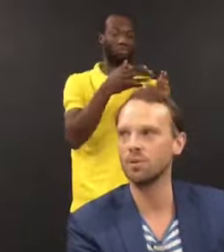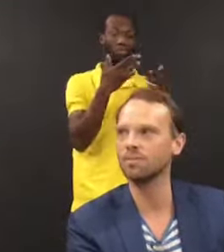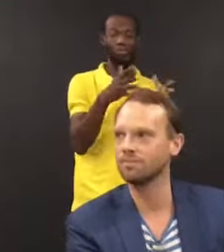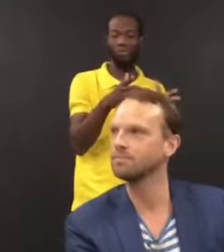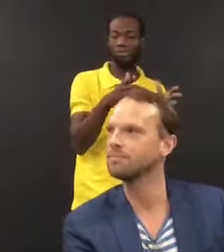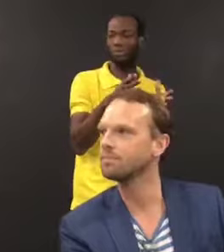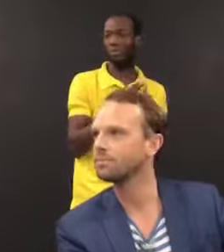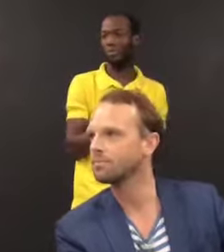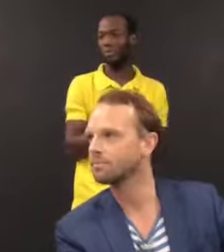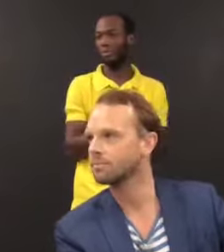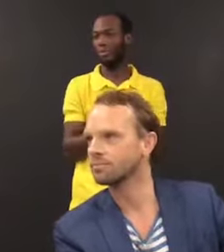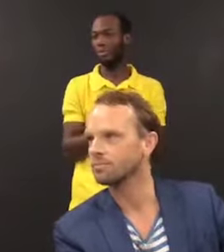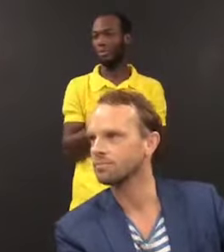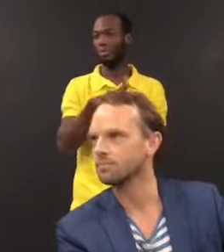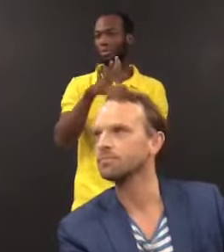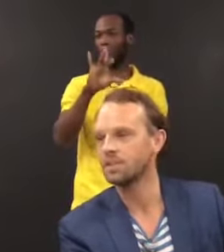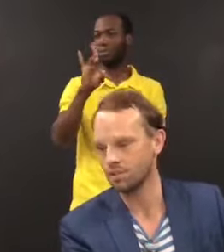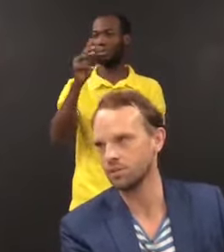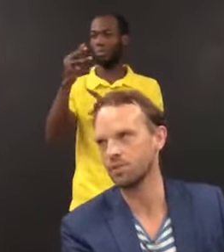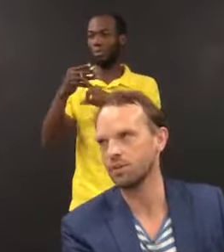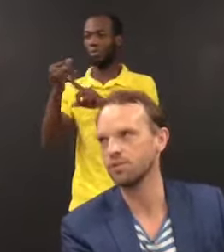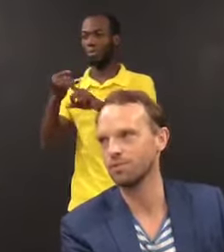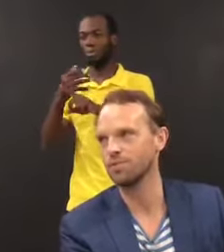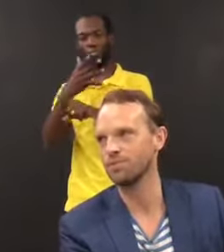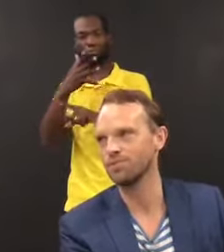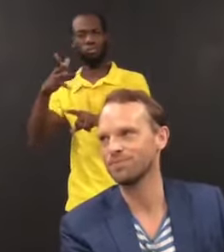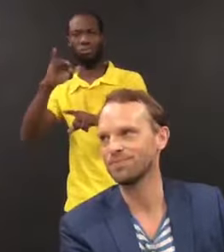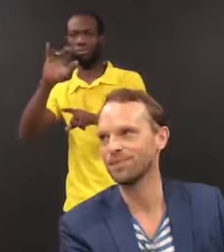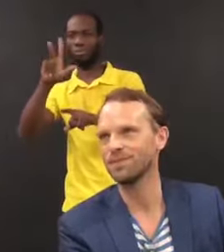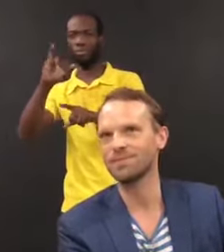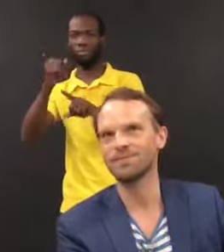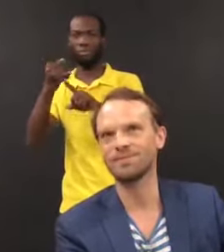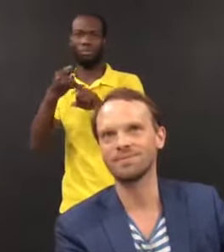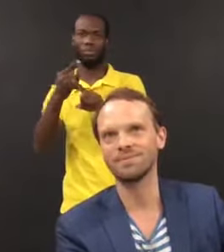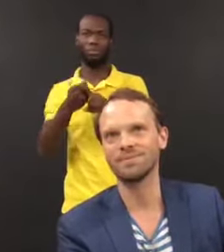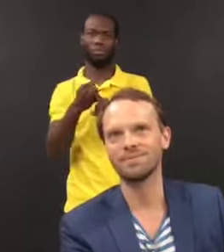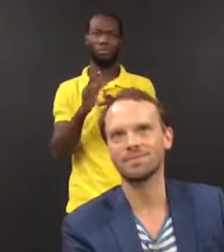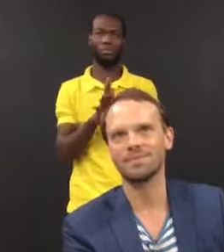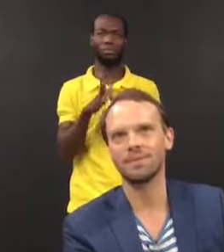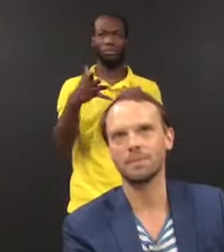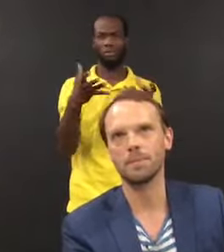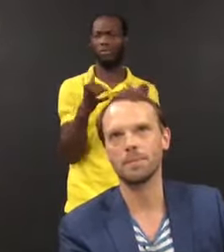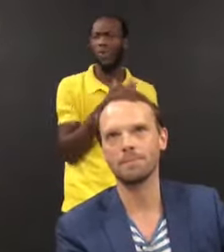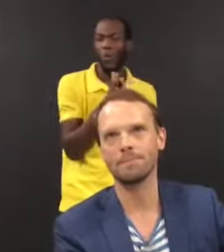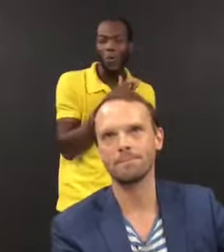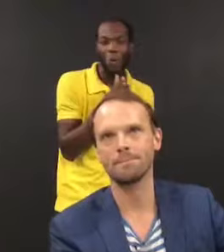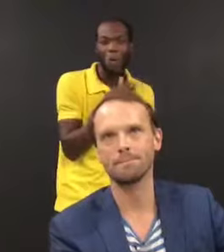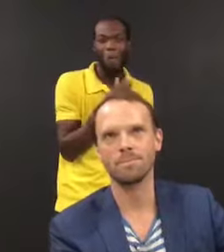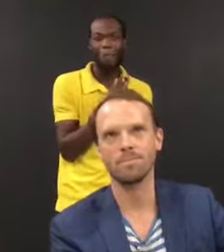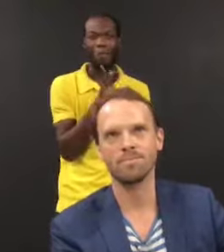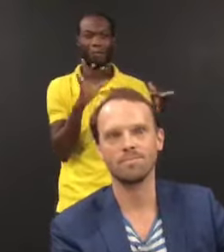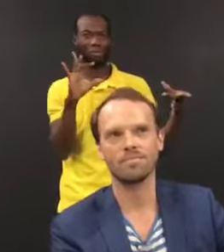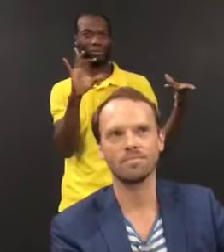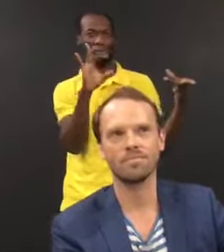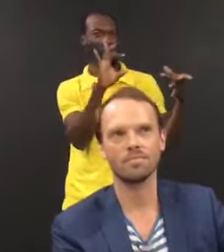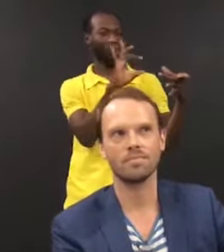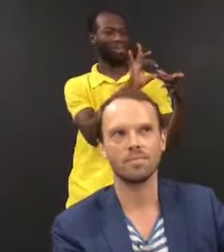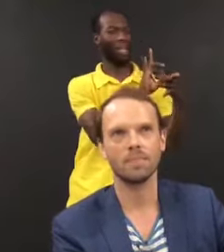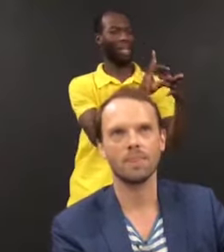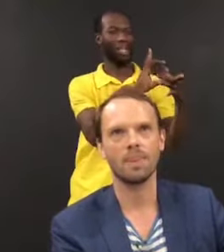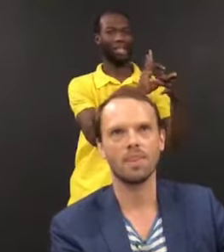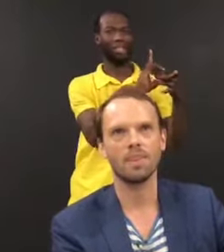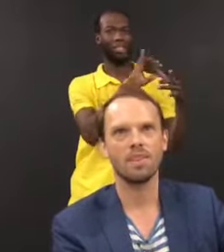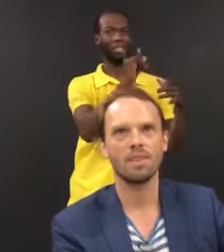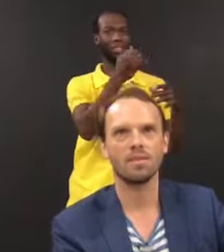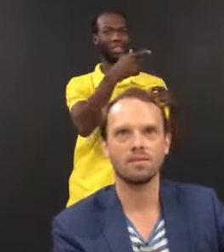se tiendront en week-end pour des groupes de 17 étudiants par salle en raison du respect des normes sanitaires et de prévention du COVID-19,